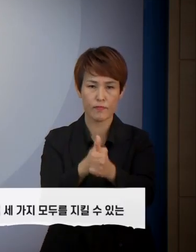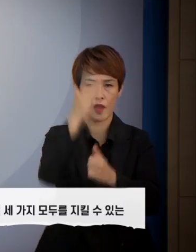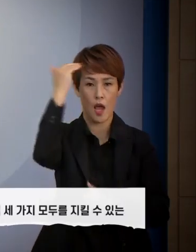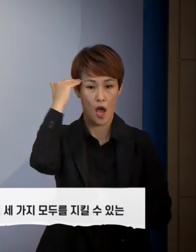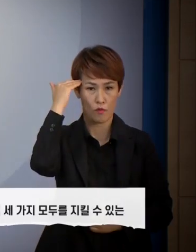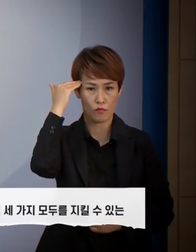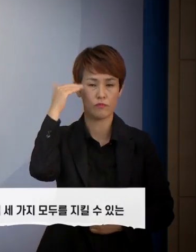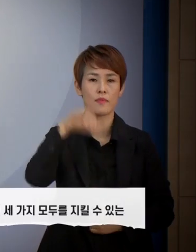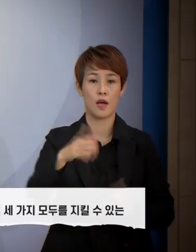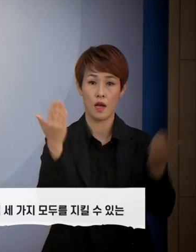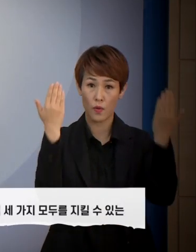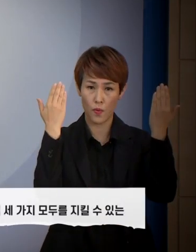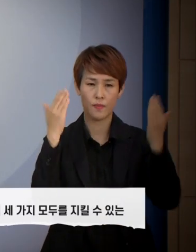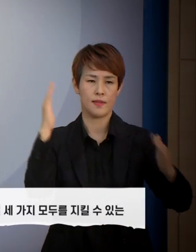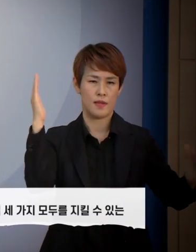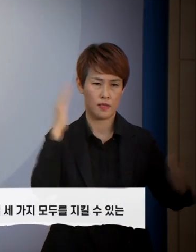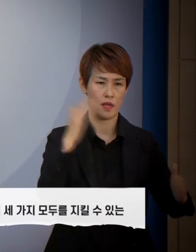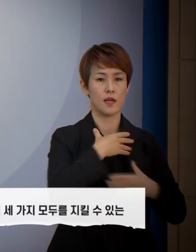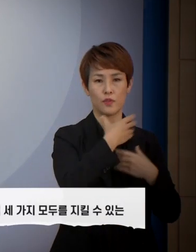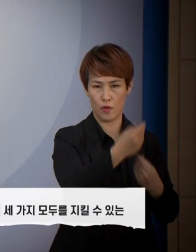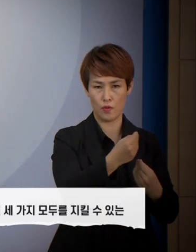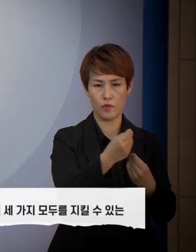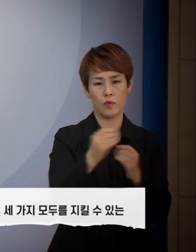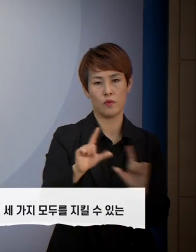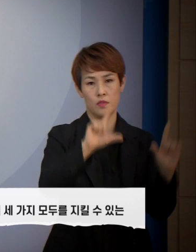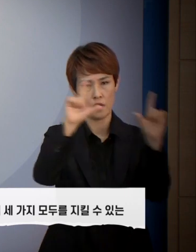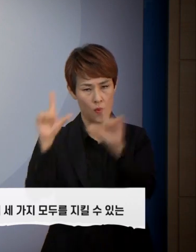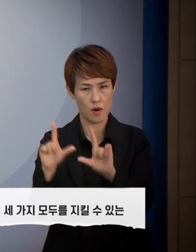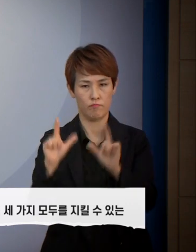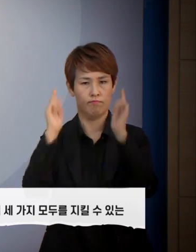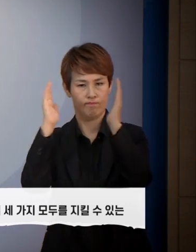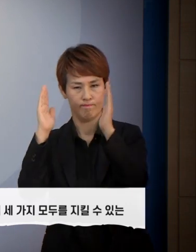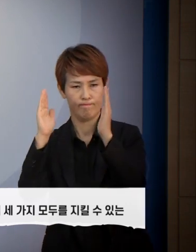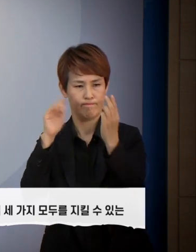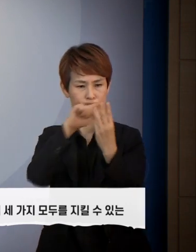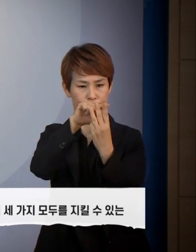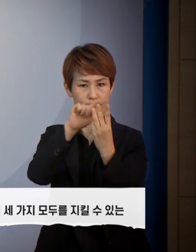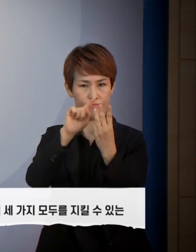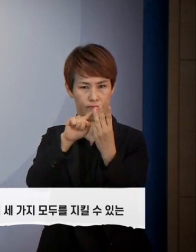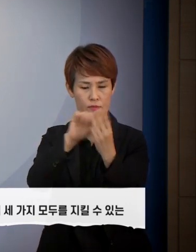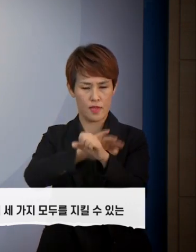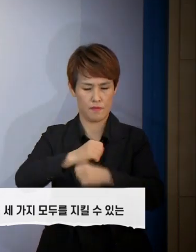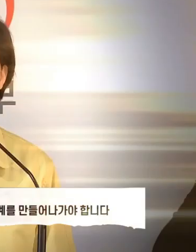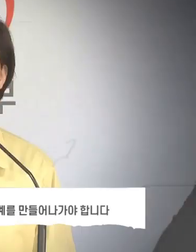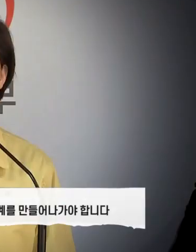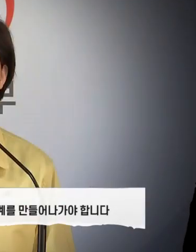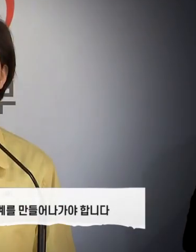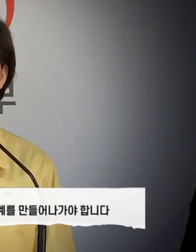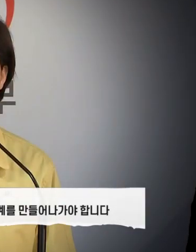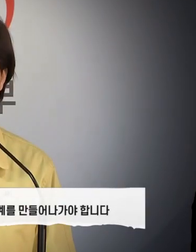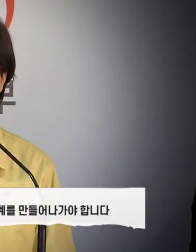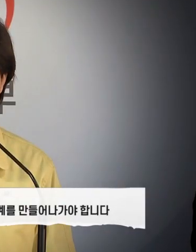대한민국의 학교는 학생의 안전, 일상, 학업 세 가지 모두를 지킬 수 있는